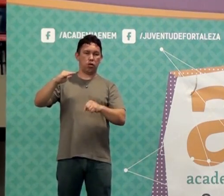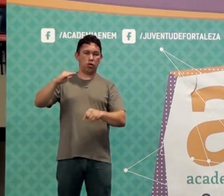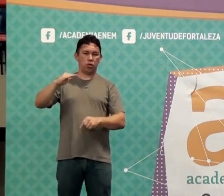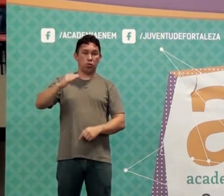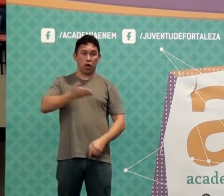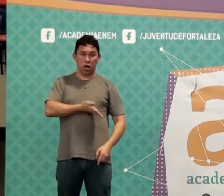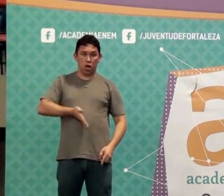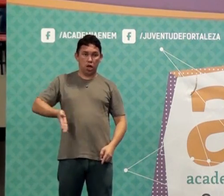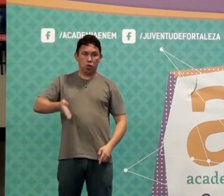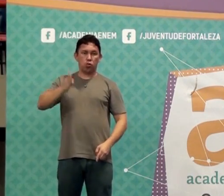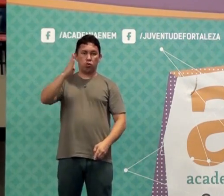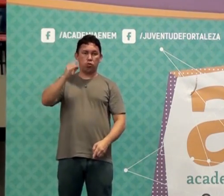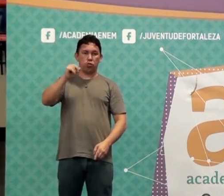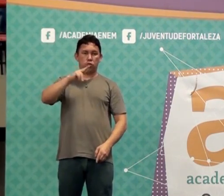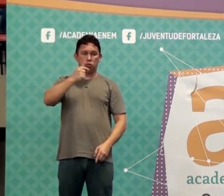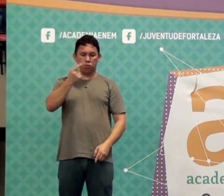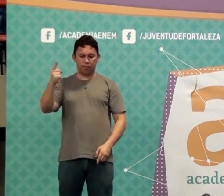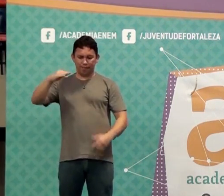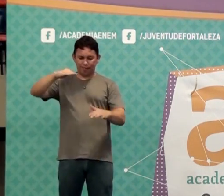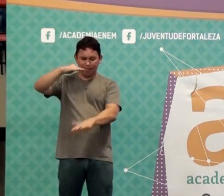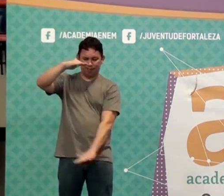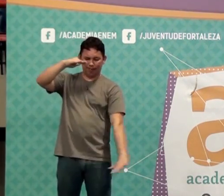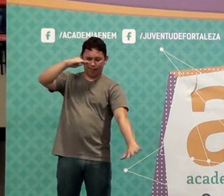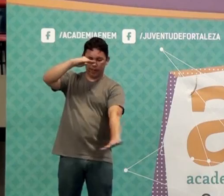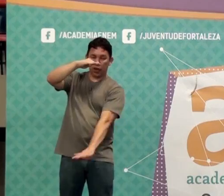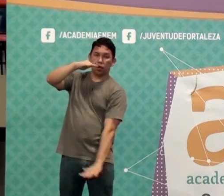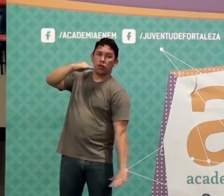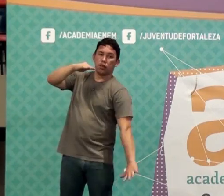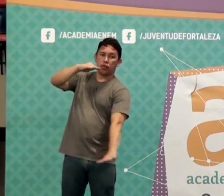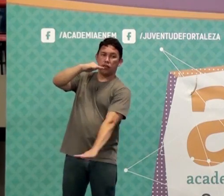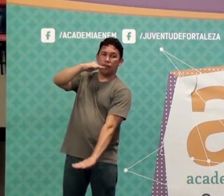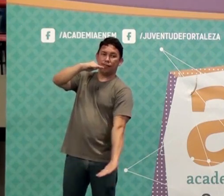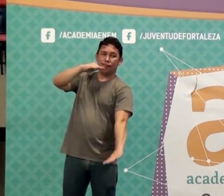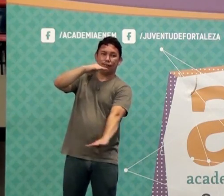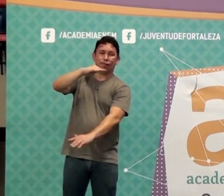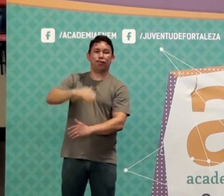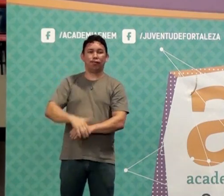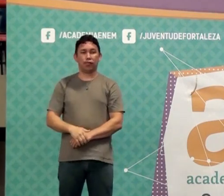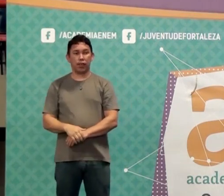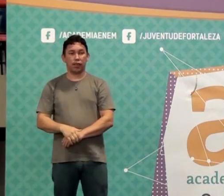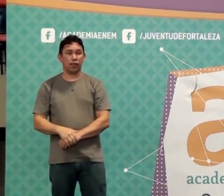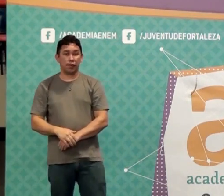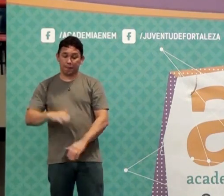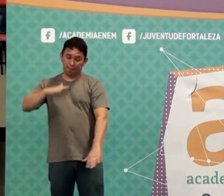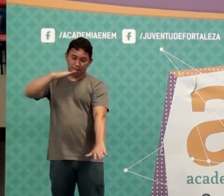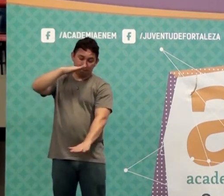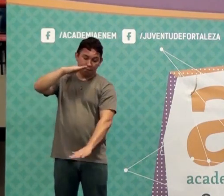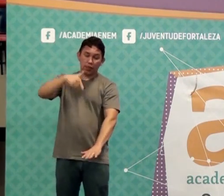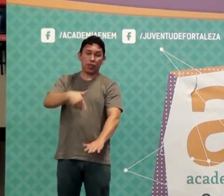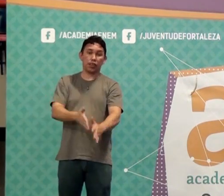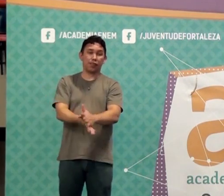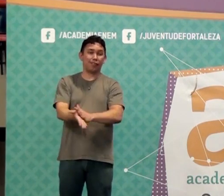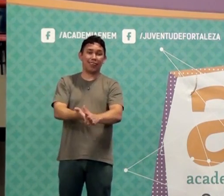título de nobreza para essa pessoa, tá? Qual era o nobre menos nobre que